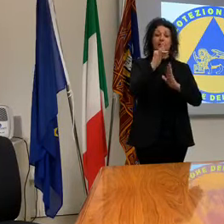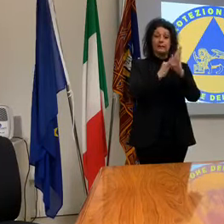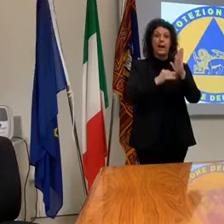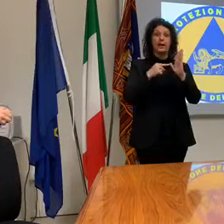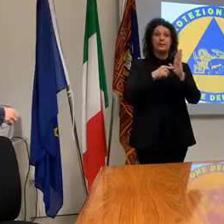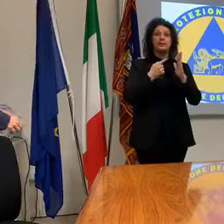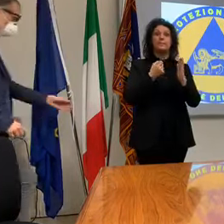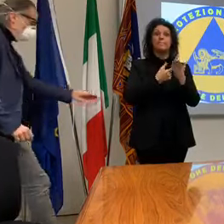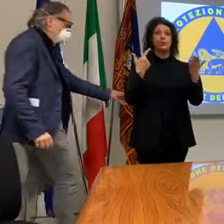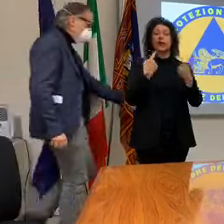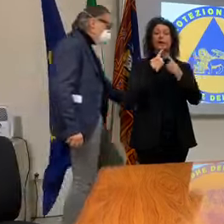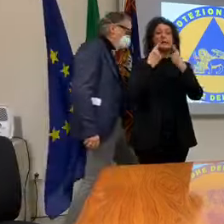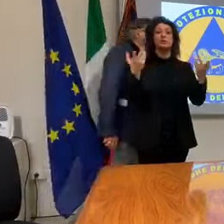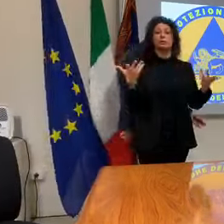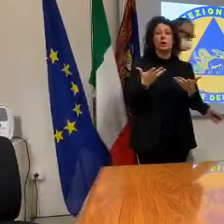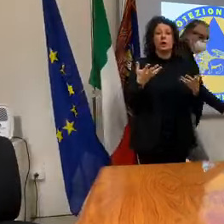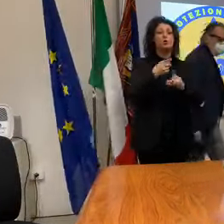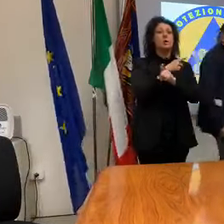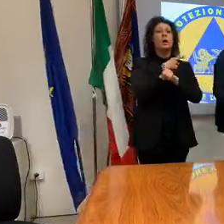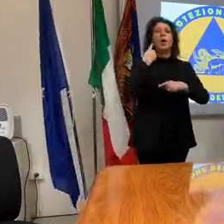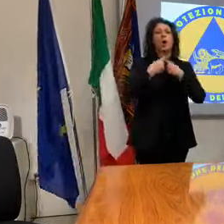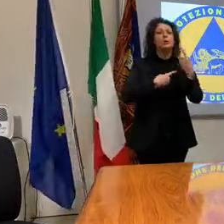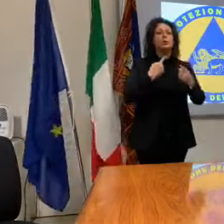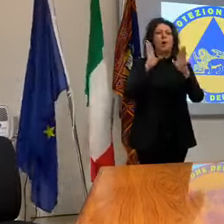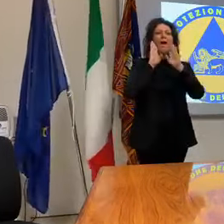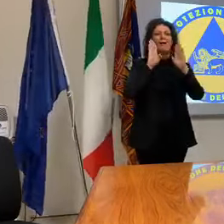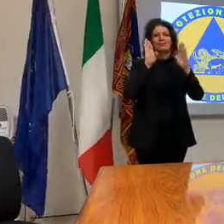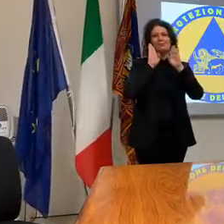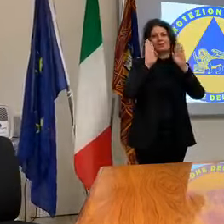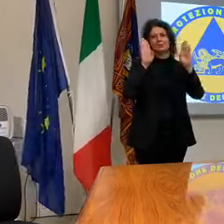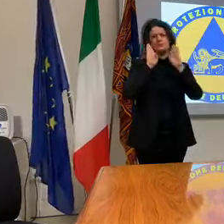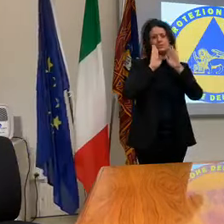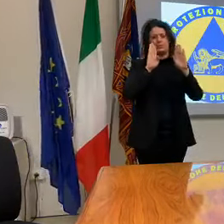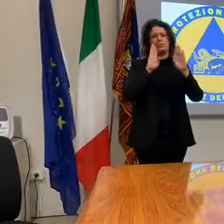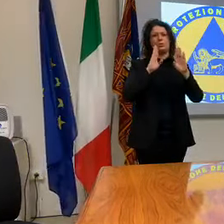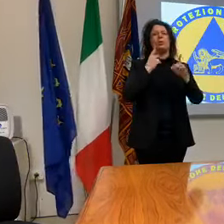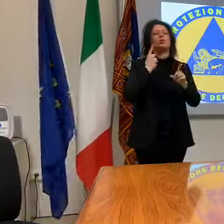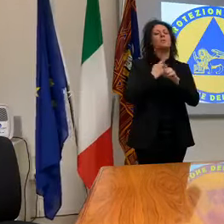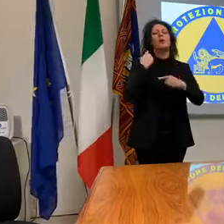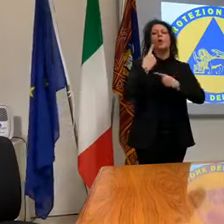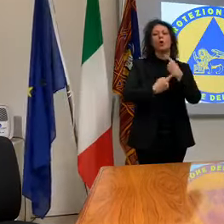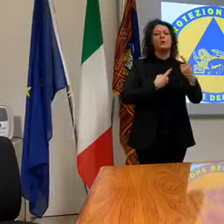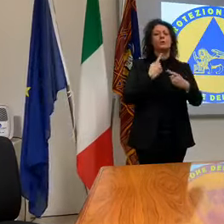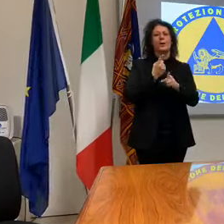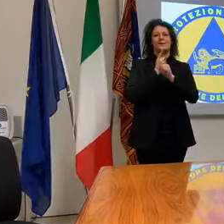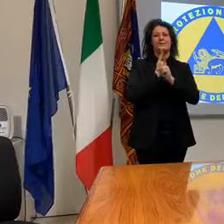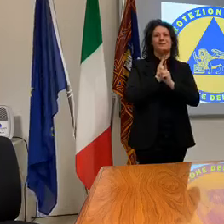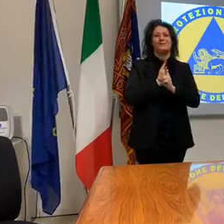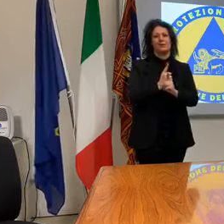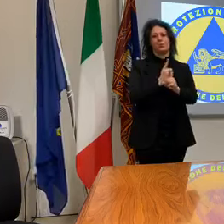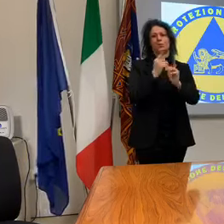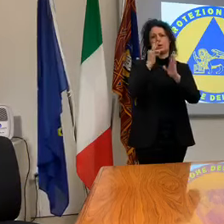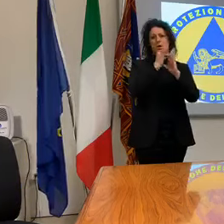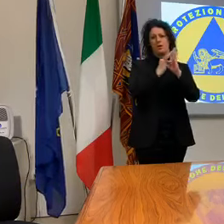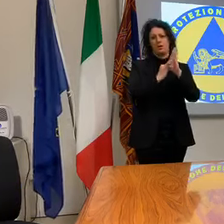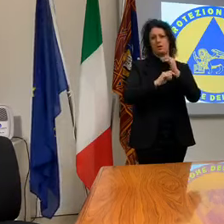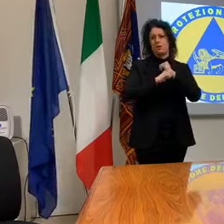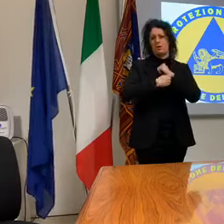non abbassare assolutamente la guardia e quindi di mantenere tutte le misure che sono state già prese,